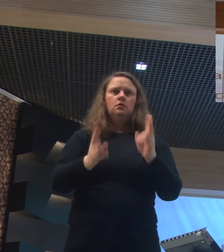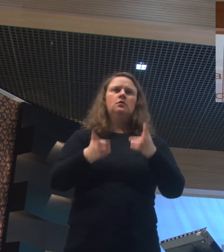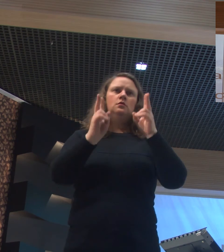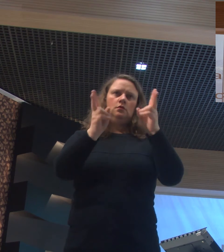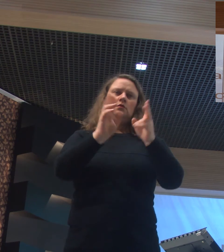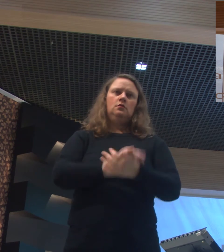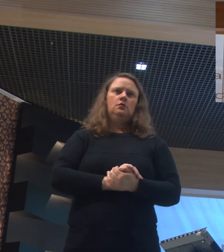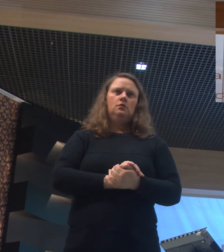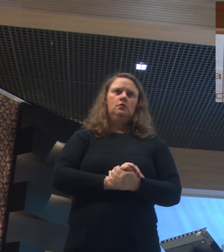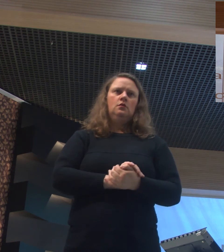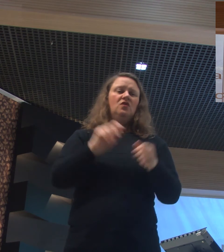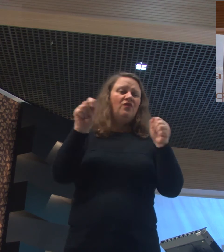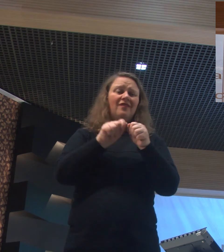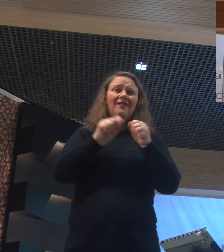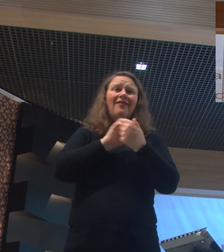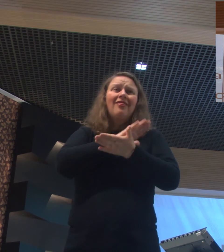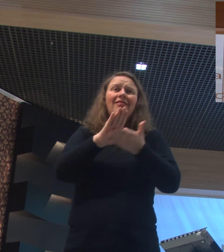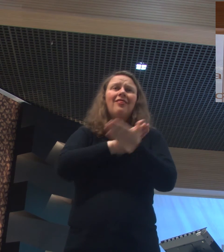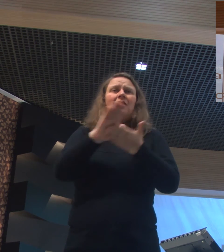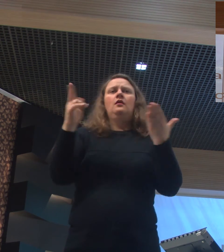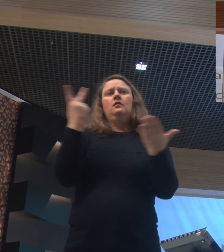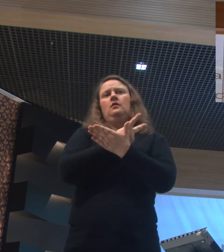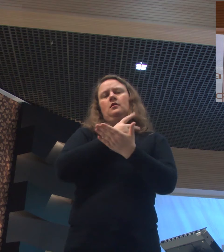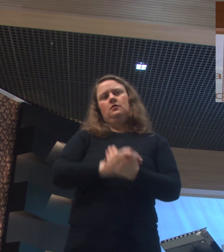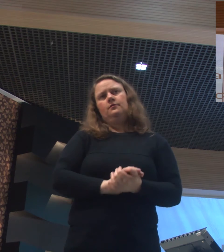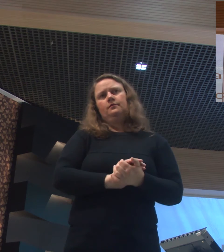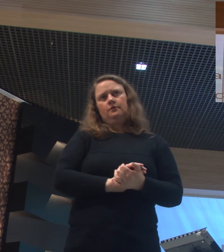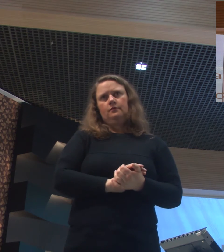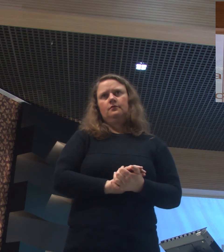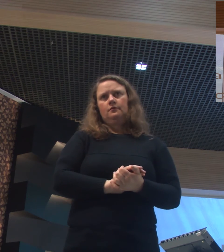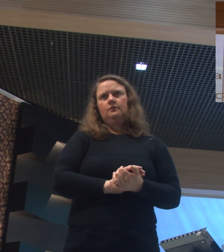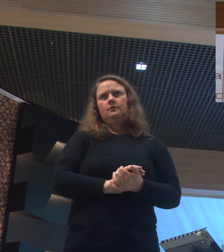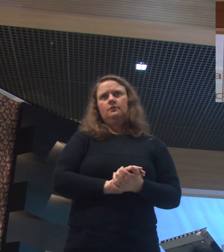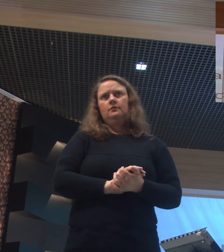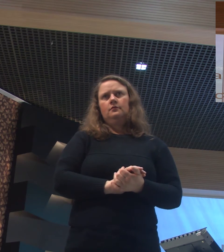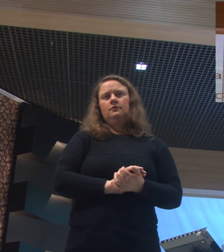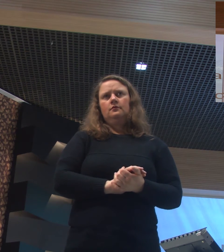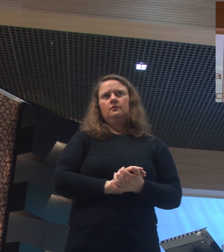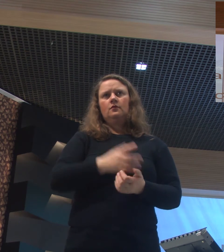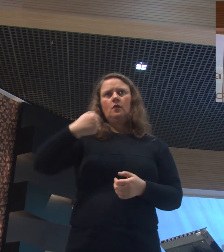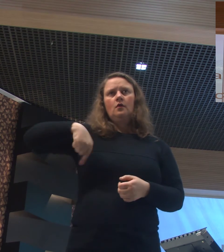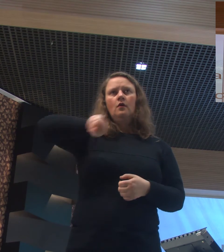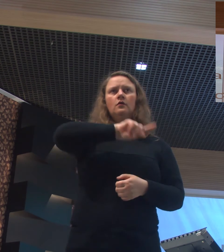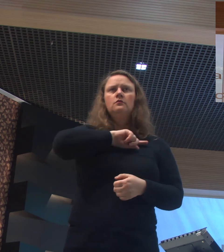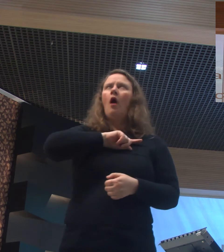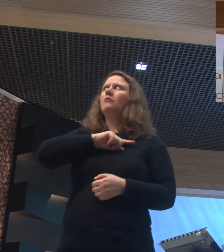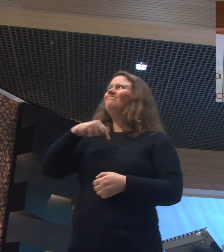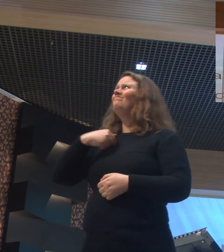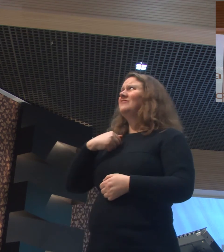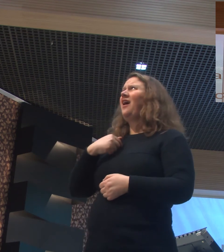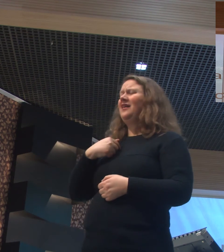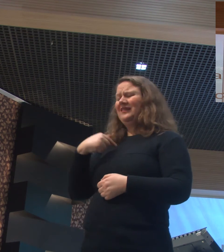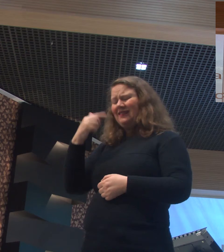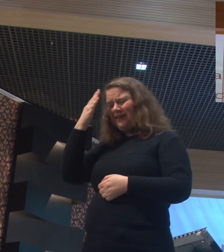não teve nenhum ato de injustiça, quando nós reconhecemos que